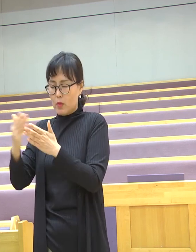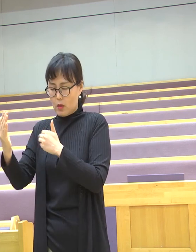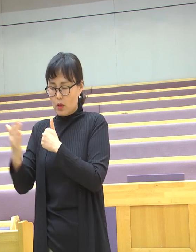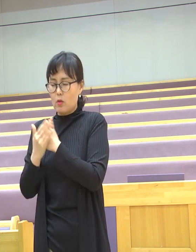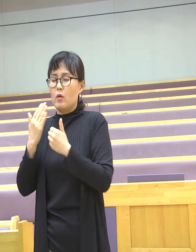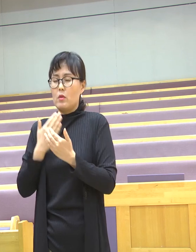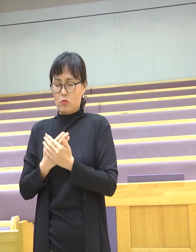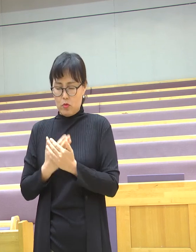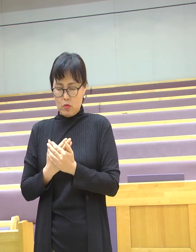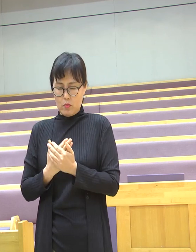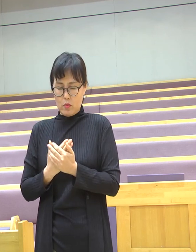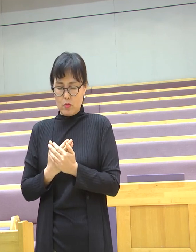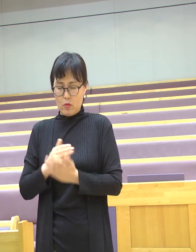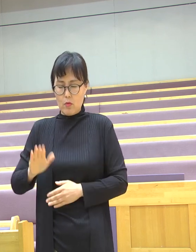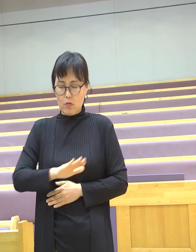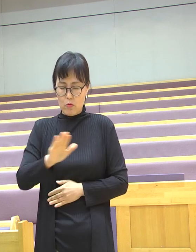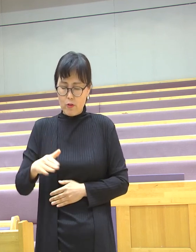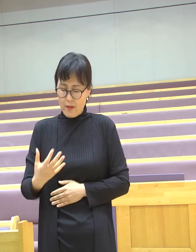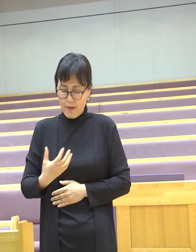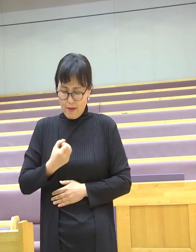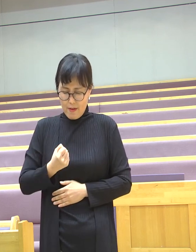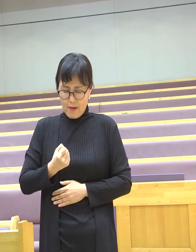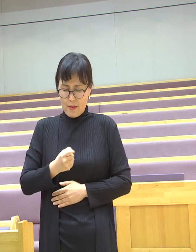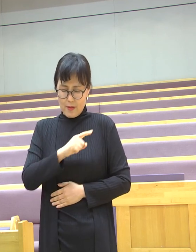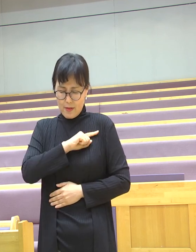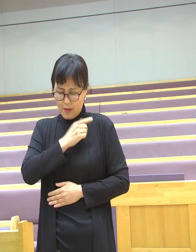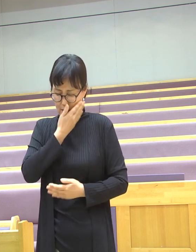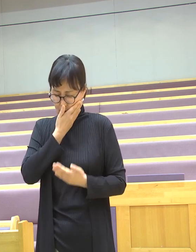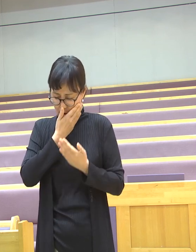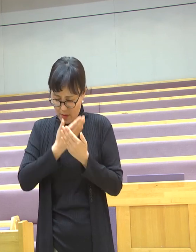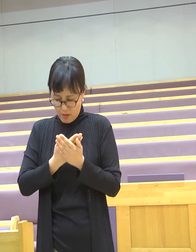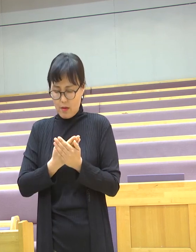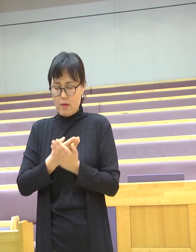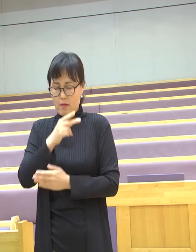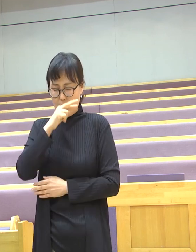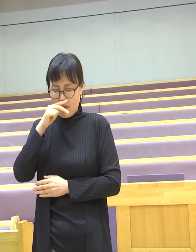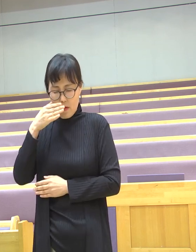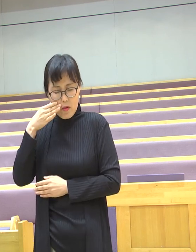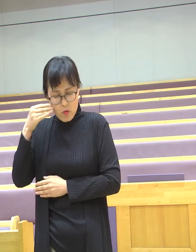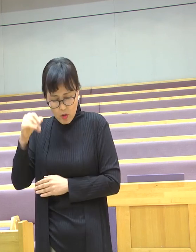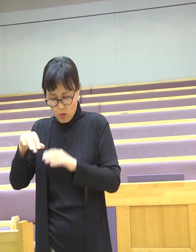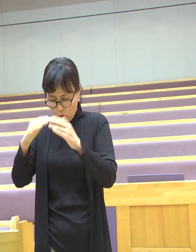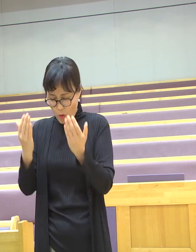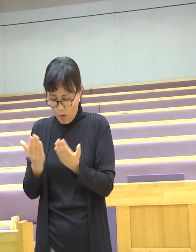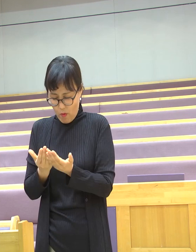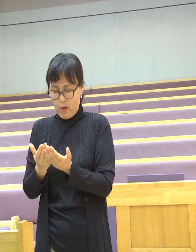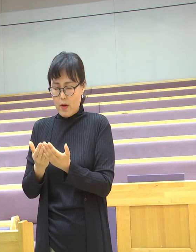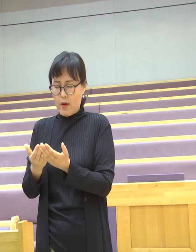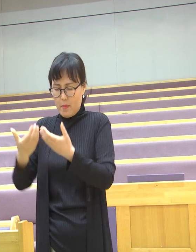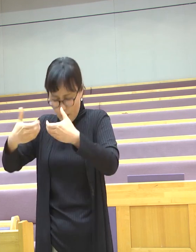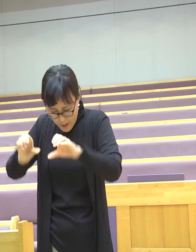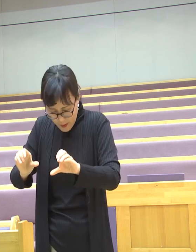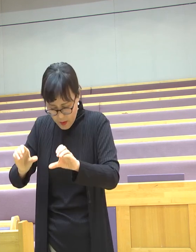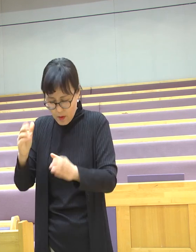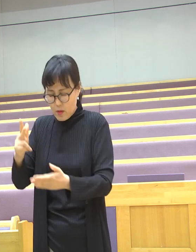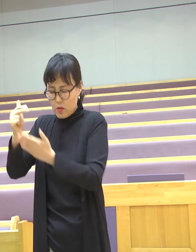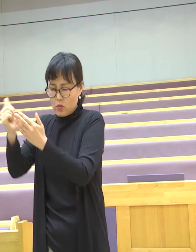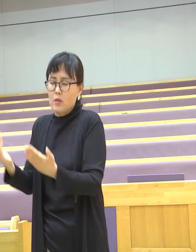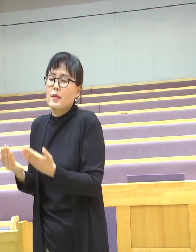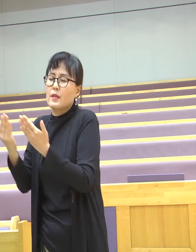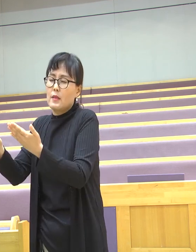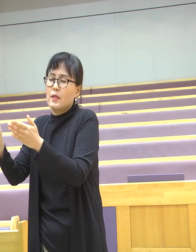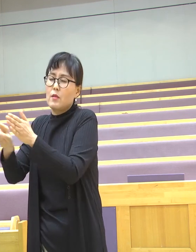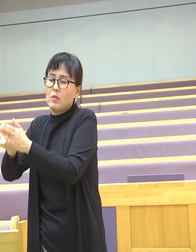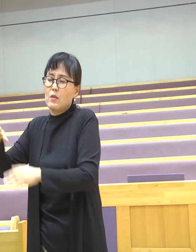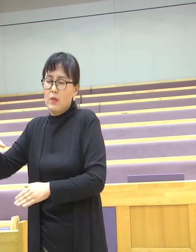하소서. 우리에게 있는 가장 귀한 향유옥합 깨뜨려서 주님께 드린 믿음으로 이제는